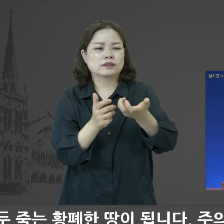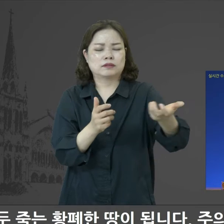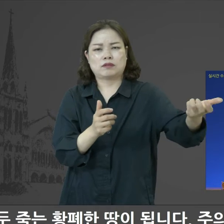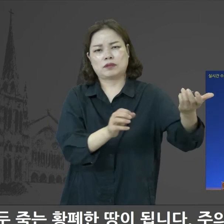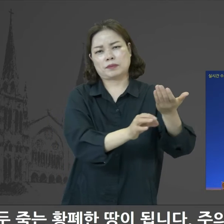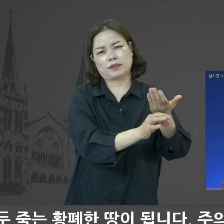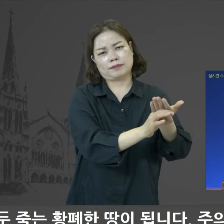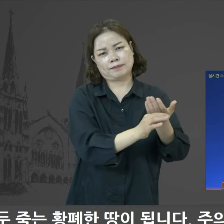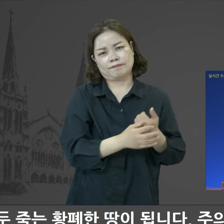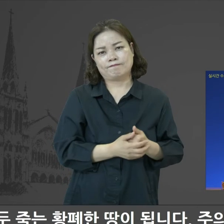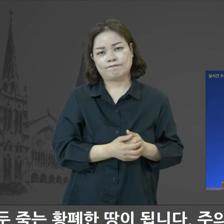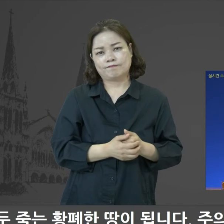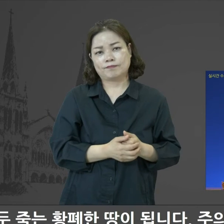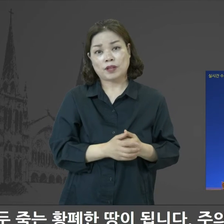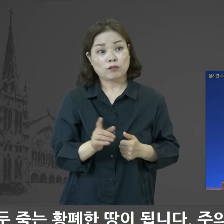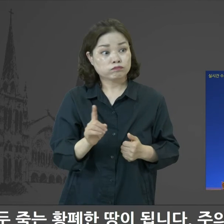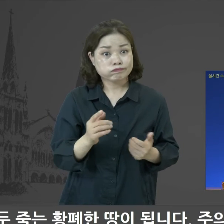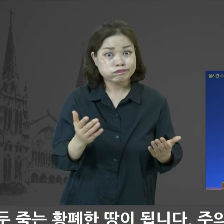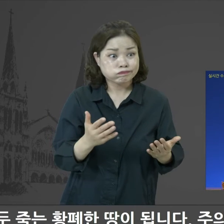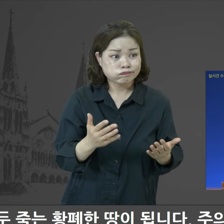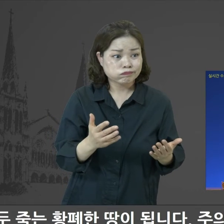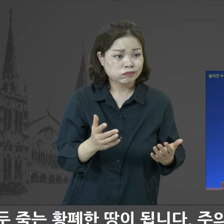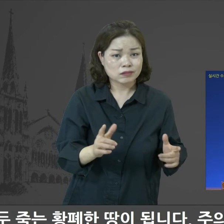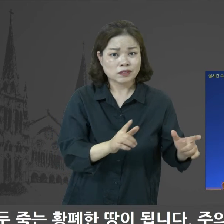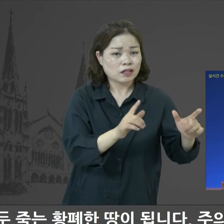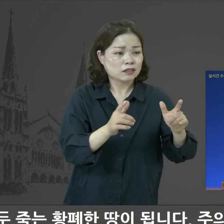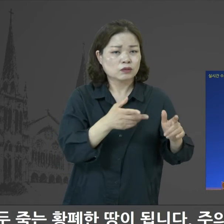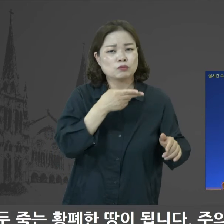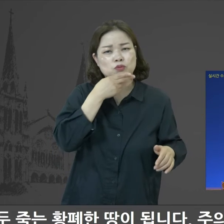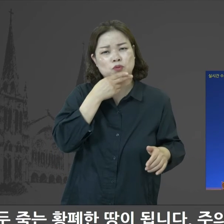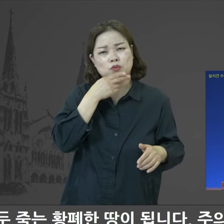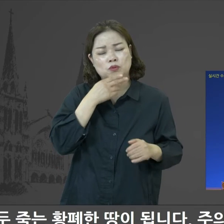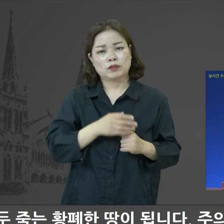떠나면 무슨 일을 해도 살 길이 열리지 않습니다.